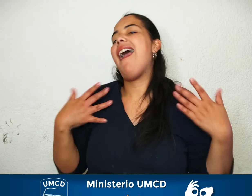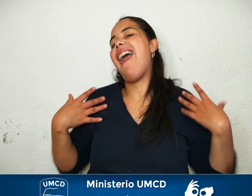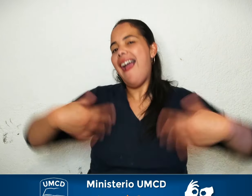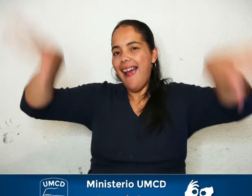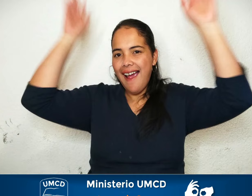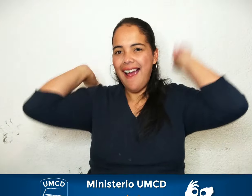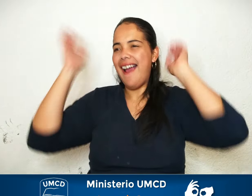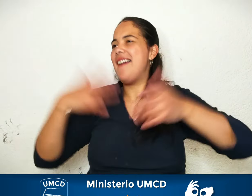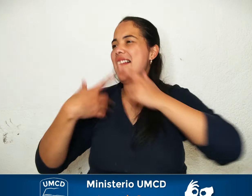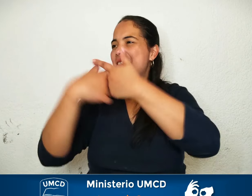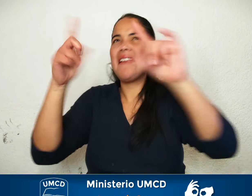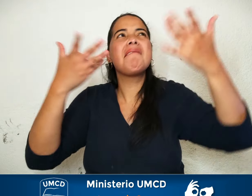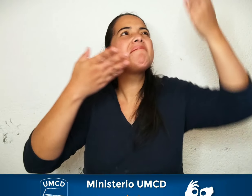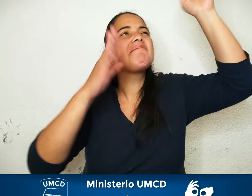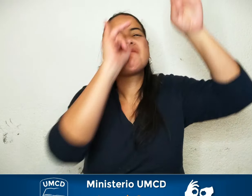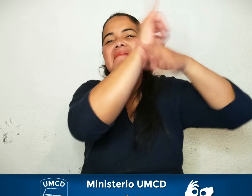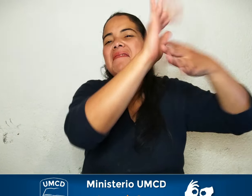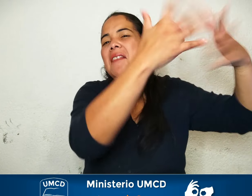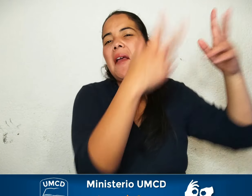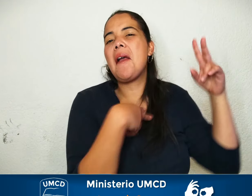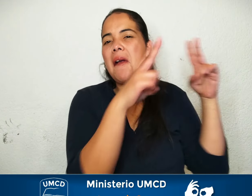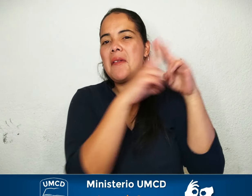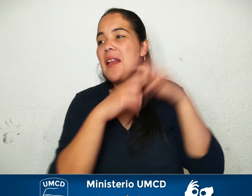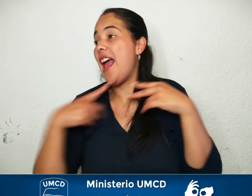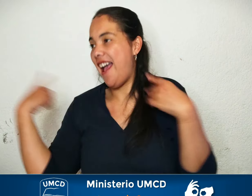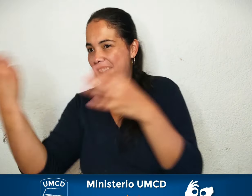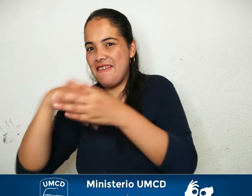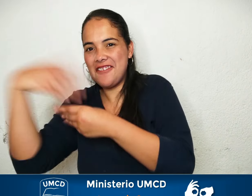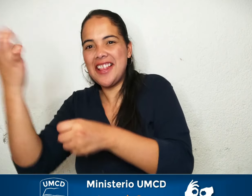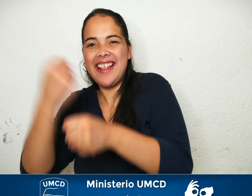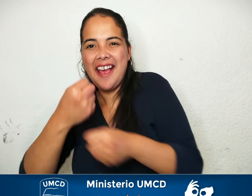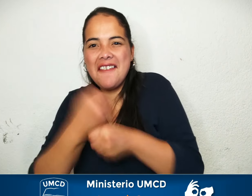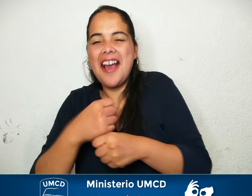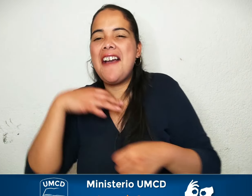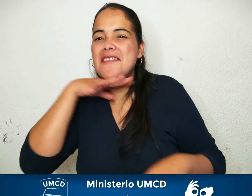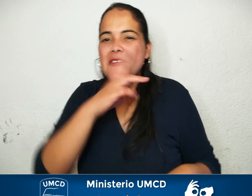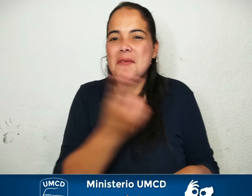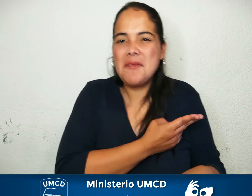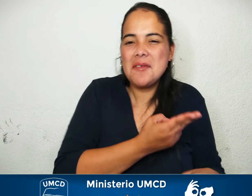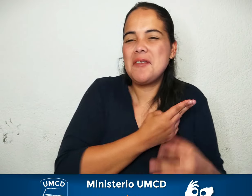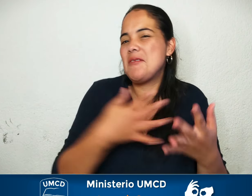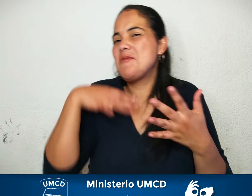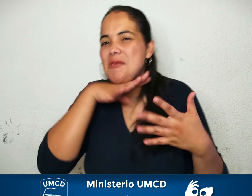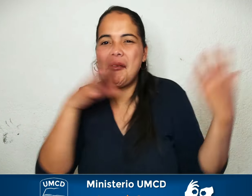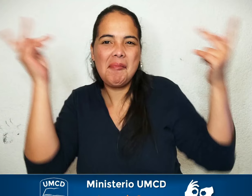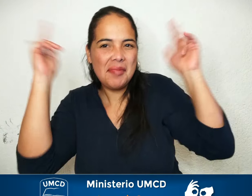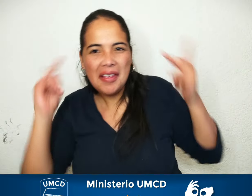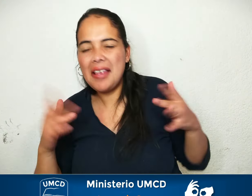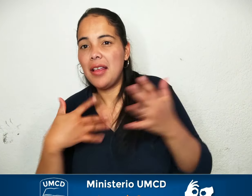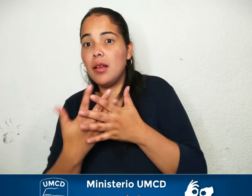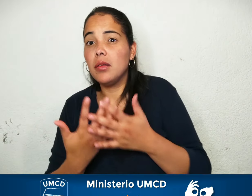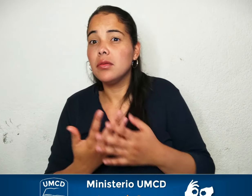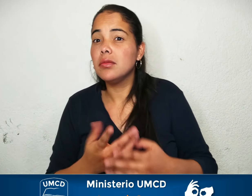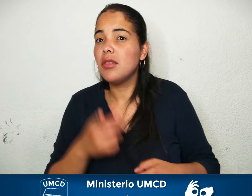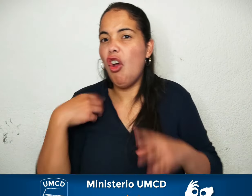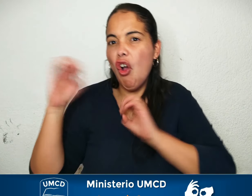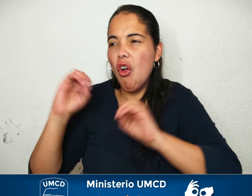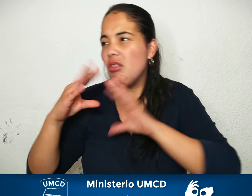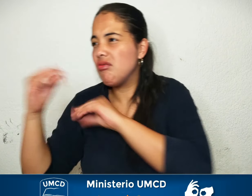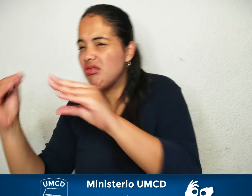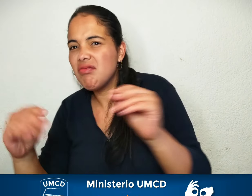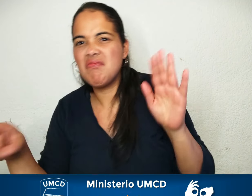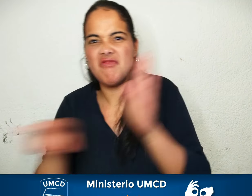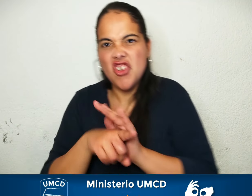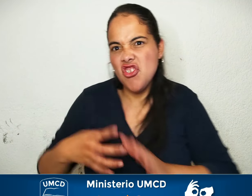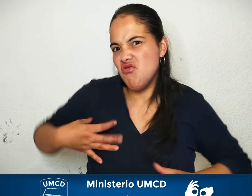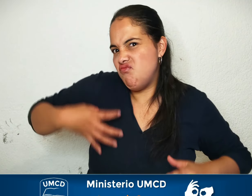que se vaya a hacer. Y que ante los ojos de Dios no sea malo. Usted tenga mucho cuidado de no ofender a su hermano.